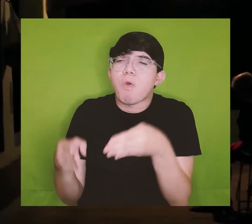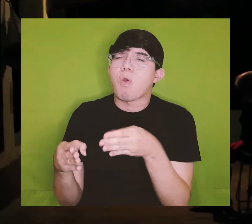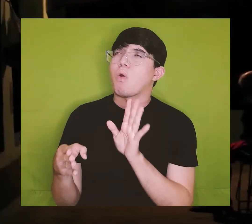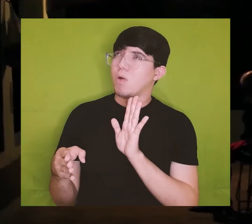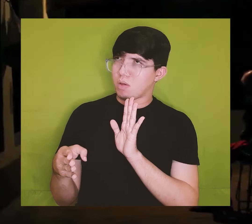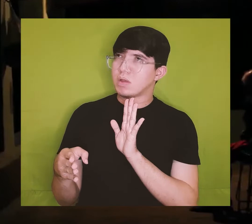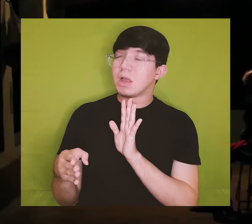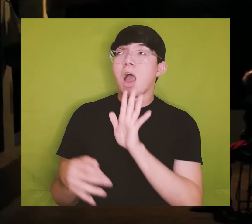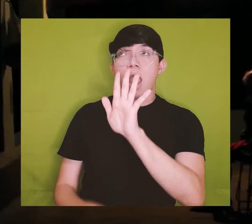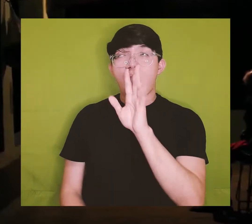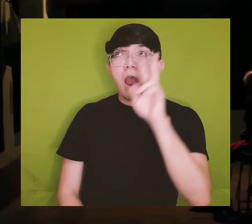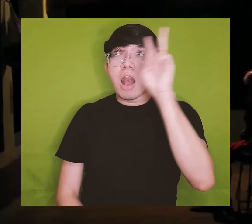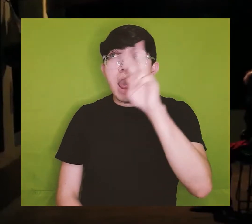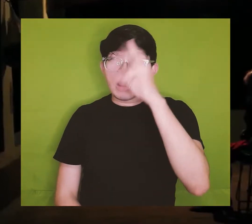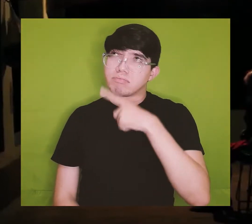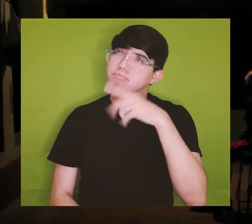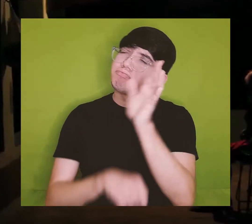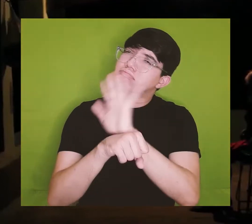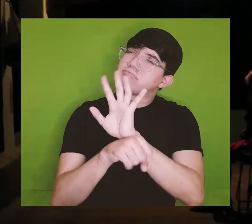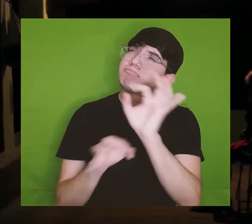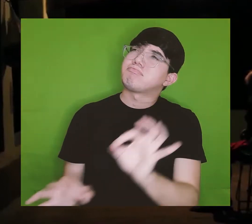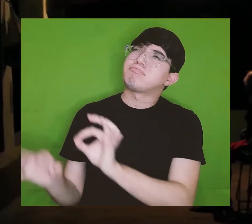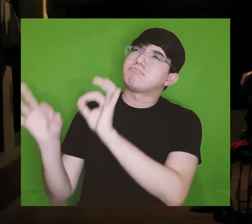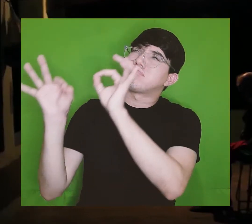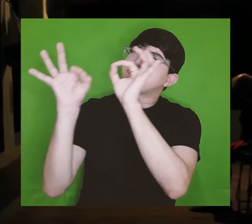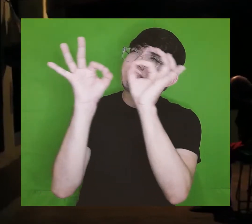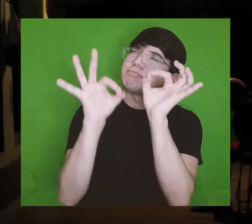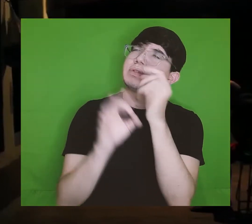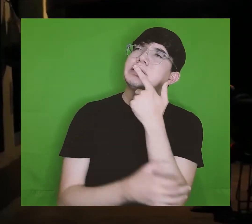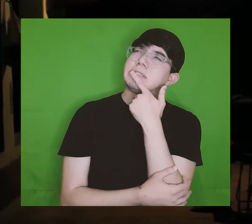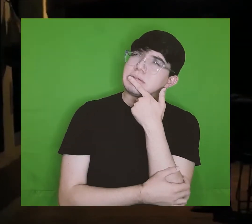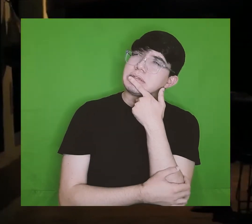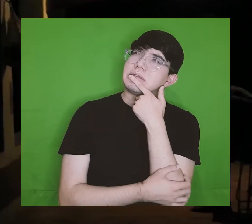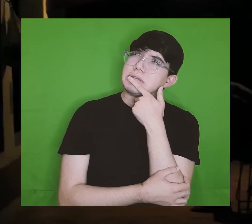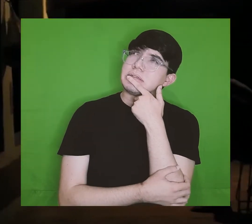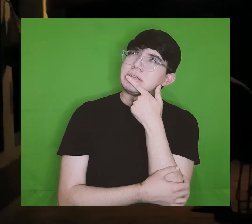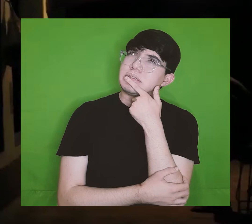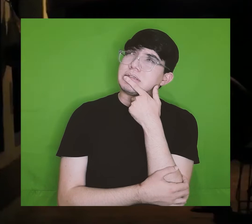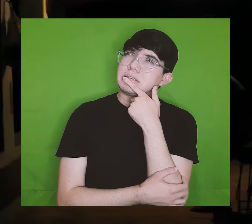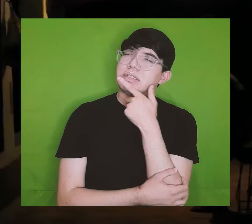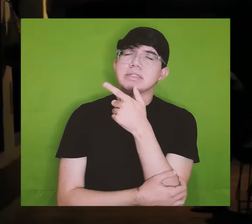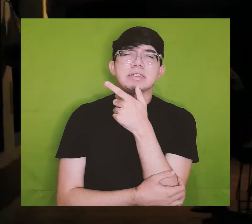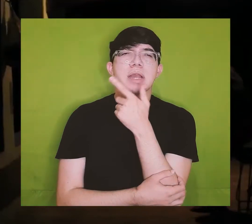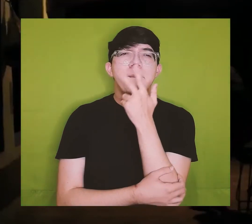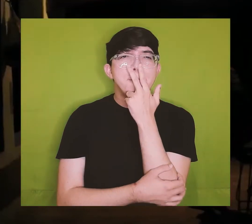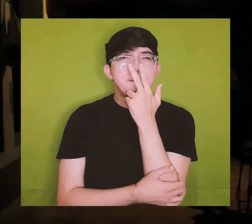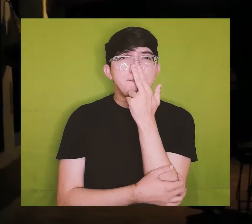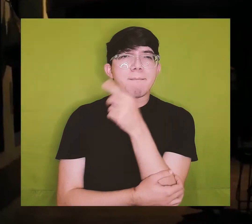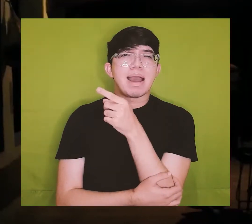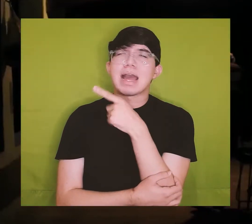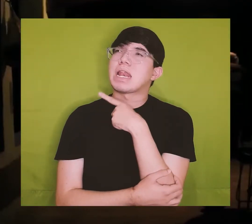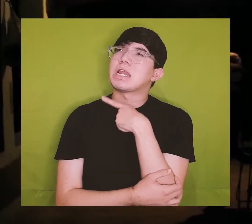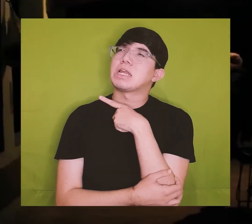tenho muito essa angústia, porque me parece assim, é um recorte da cidade muito elitista,